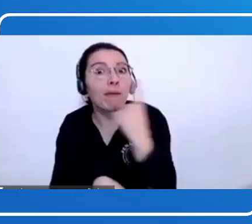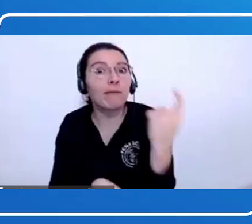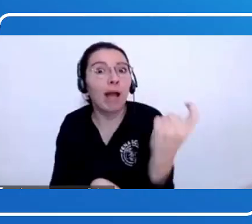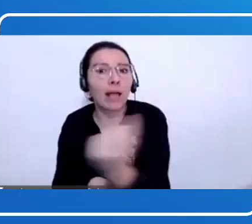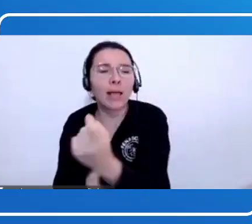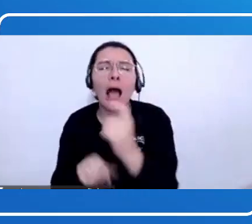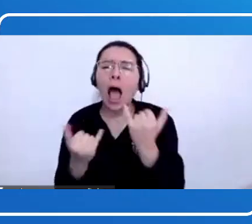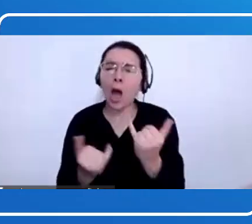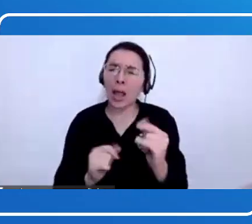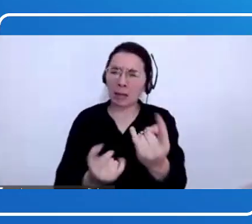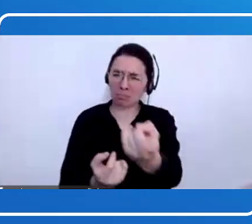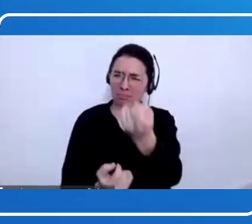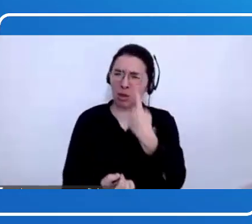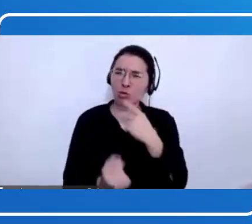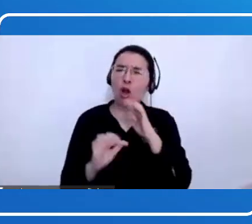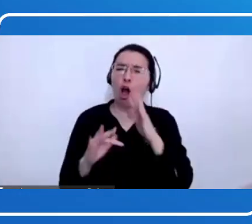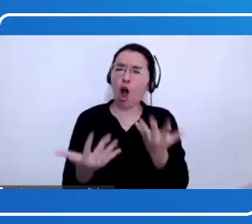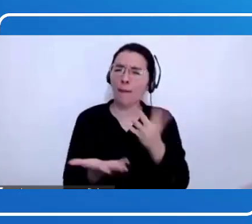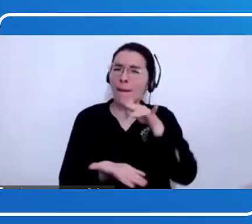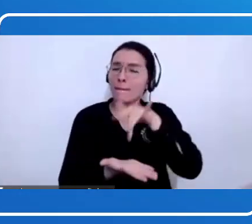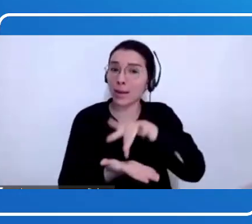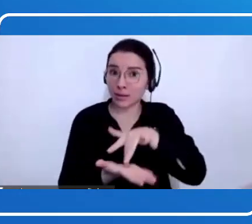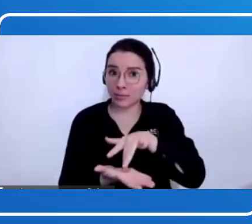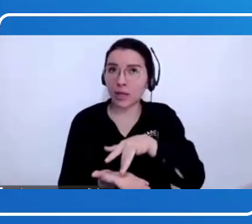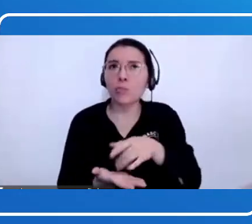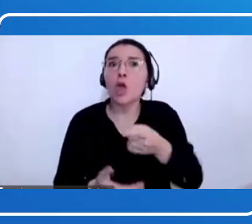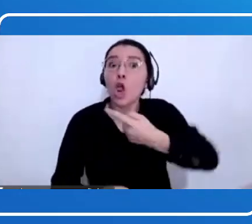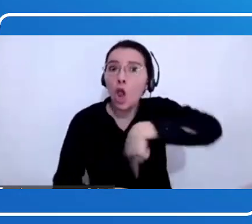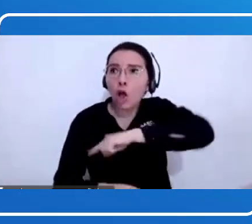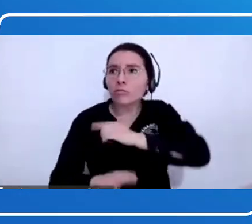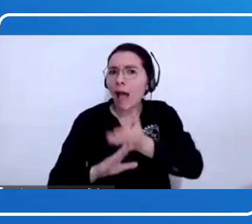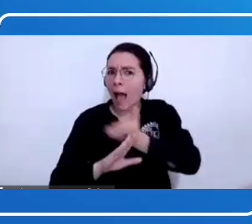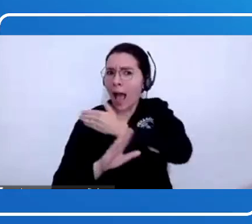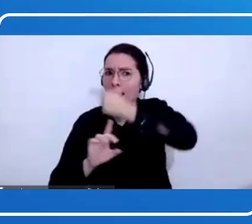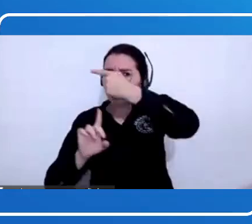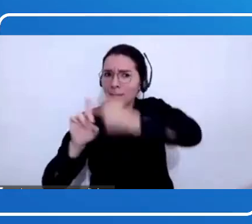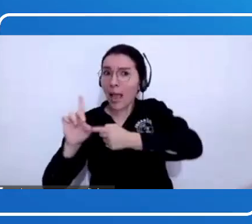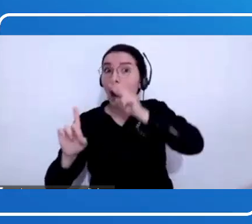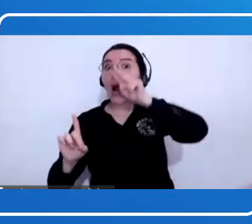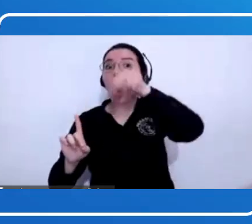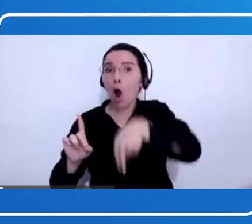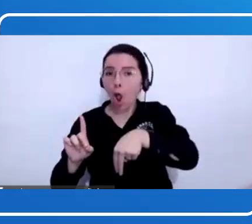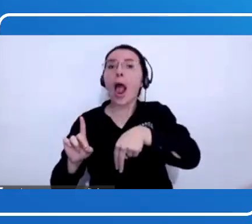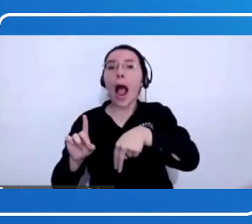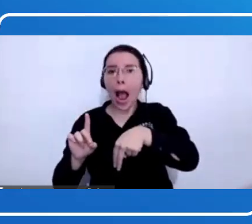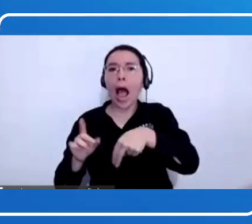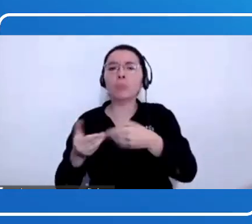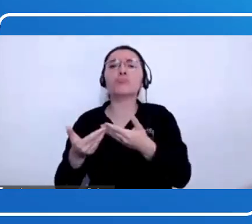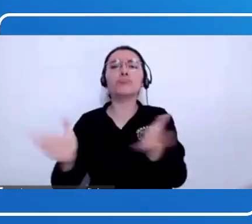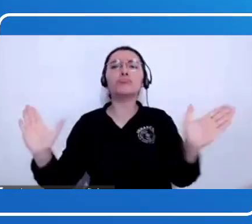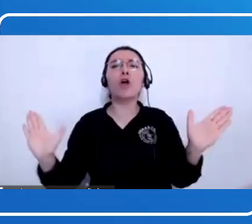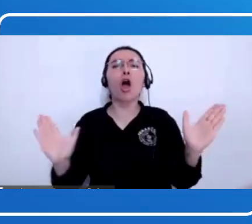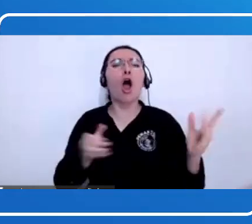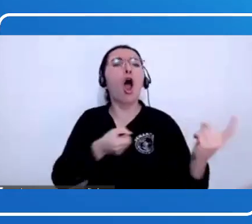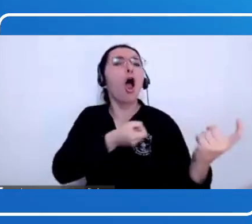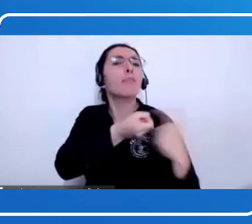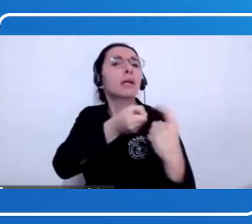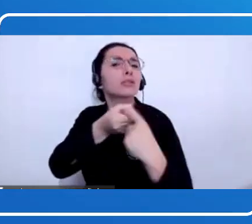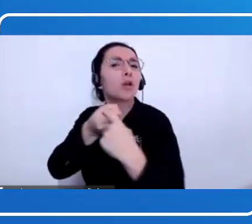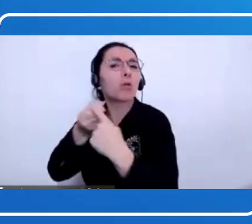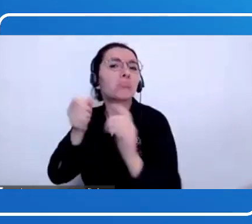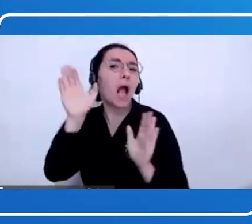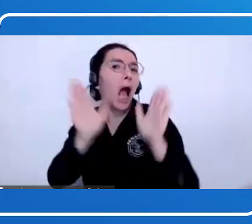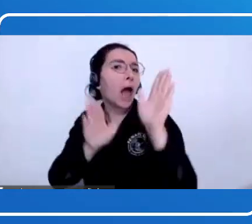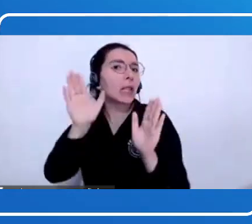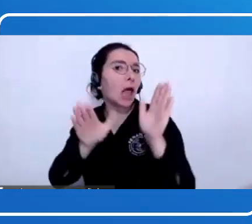participar? Nosotros hasta el mes de junio teníamos inscripción para los representantes.